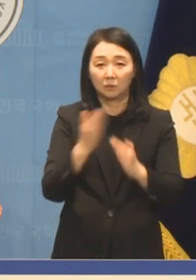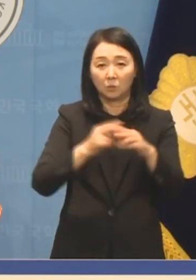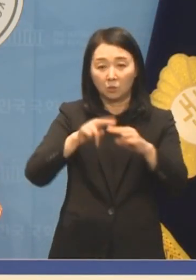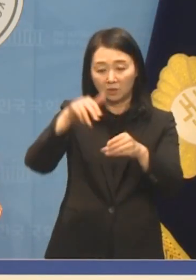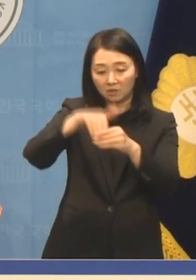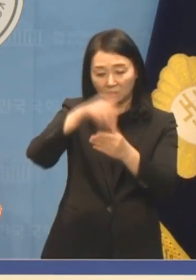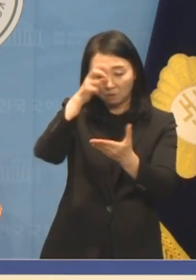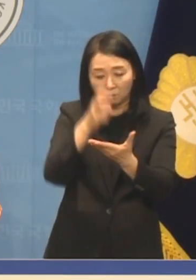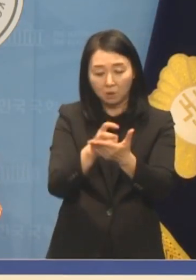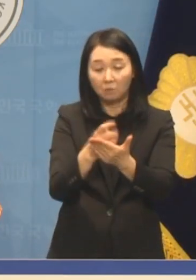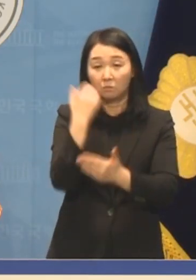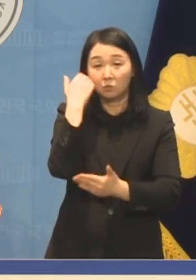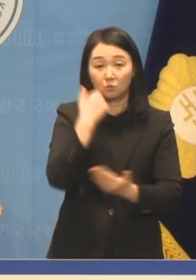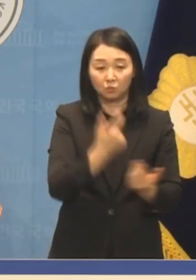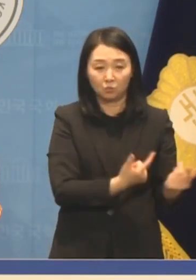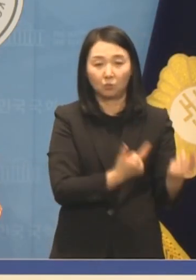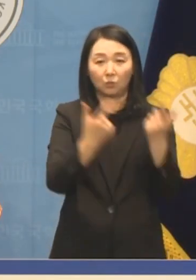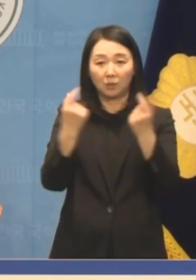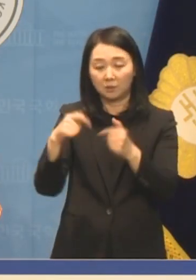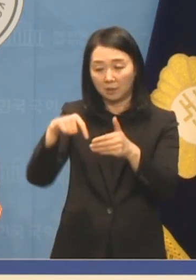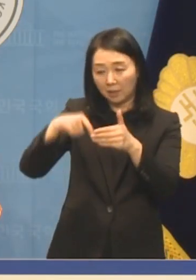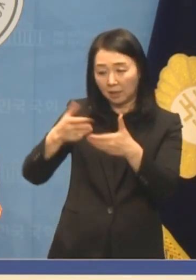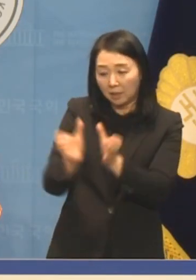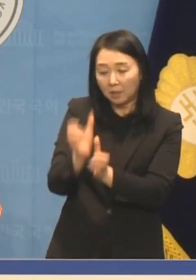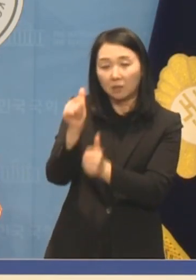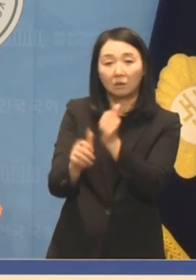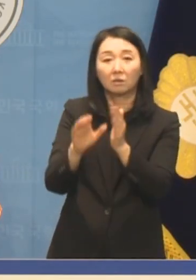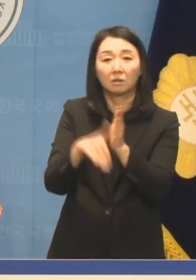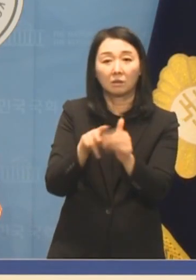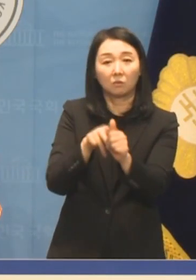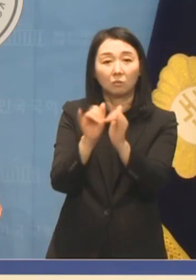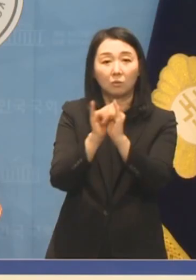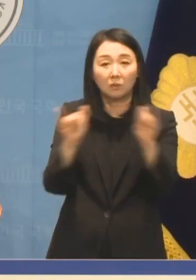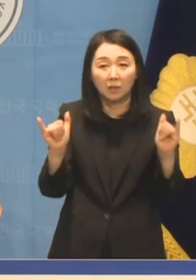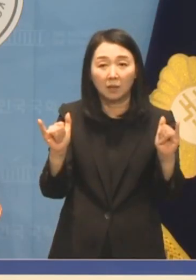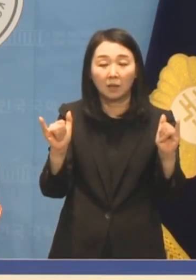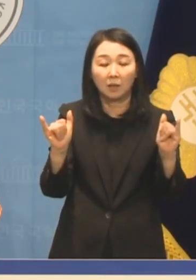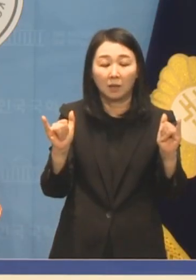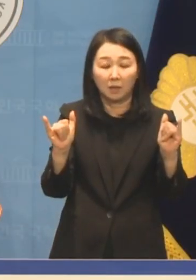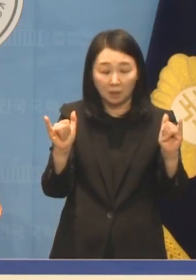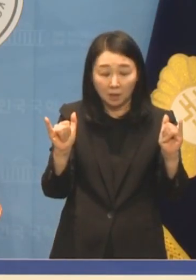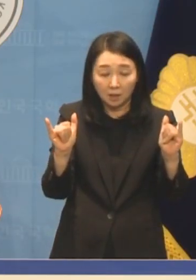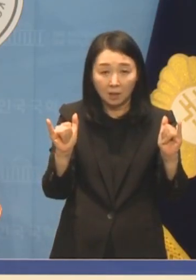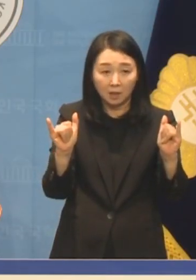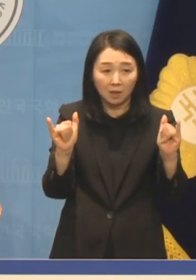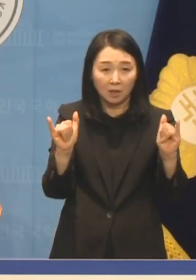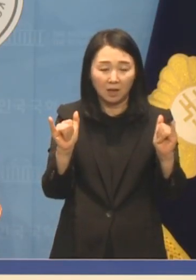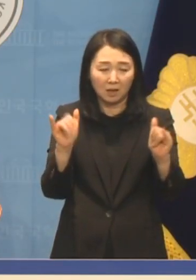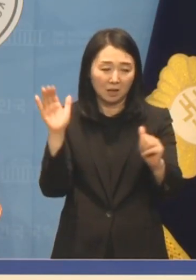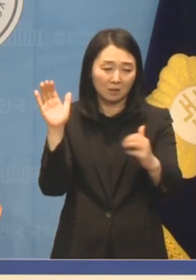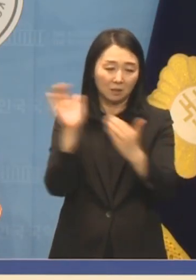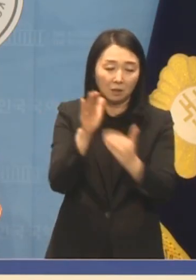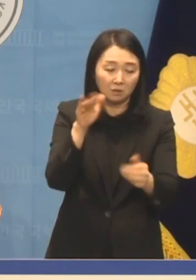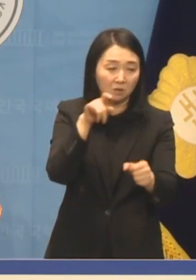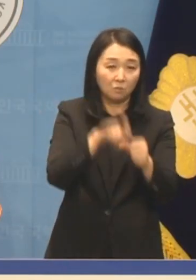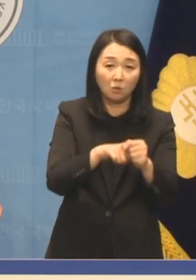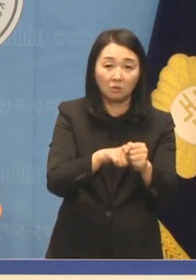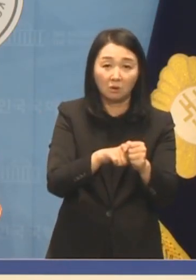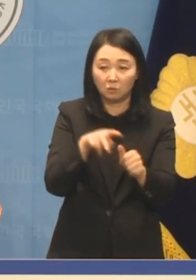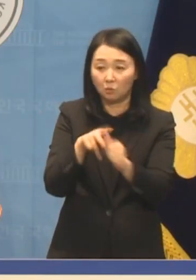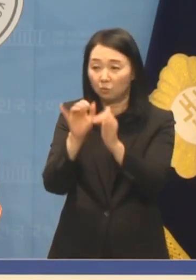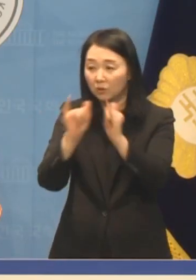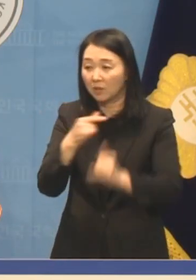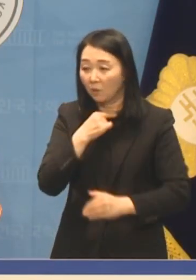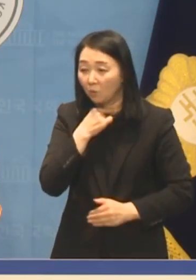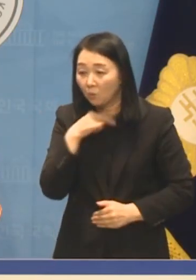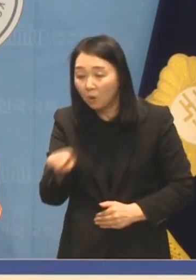공직선거법에는 누구든지 당내 경선에 있어 후보자가 되지 아니하게 할 목적으로 후보자가 되고자 하는